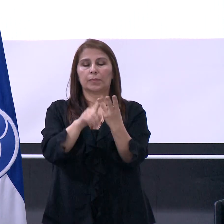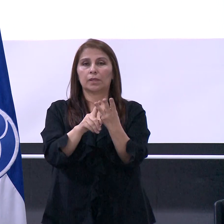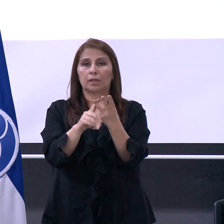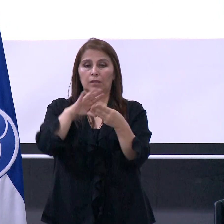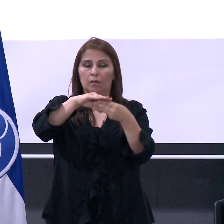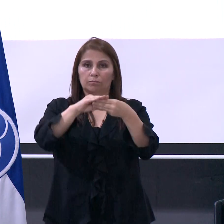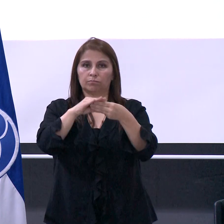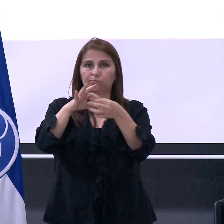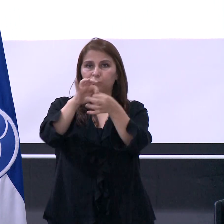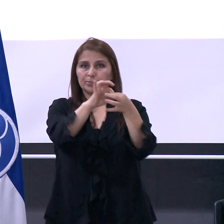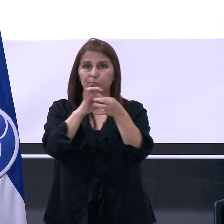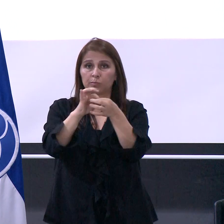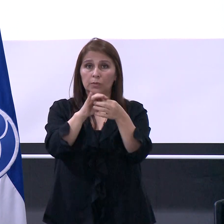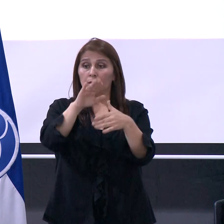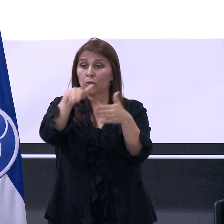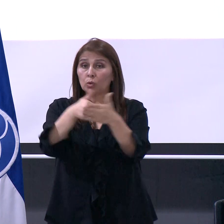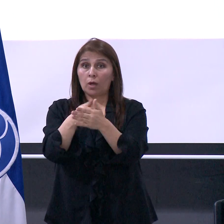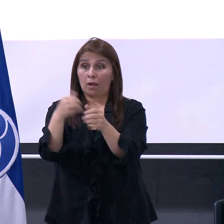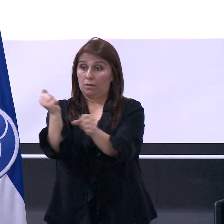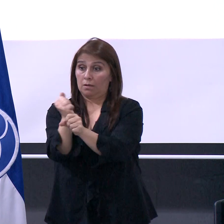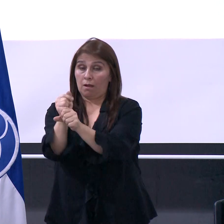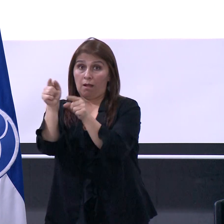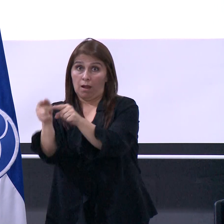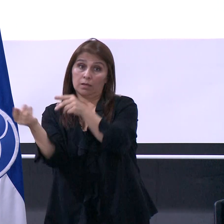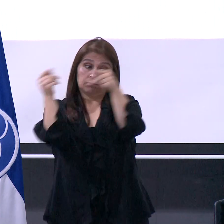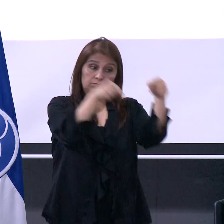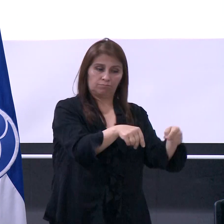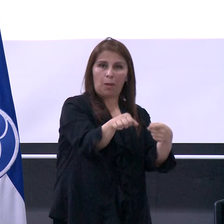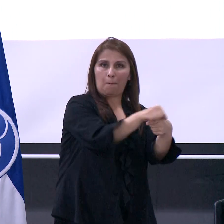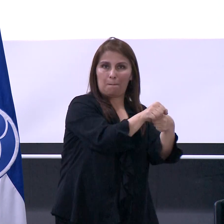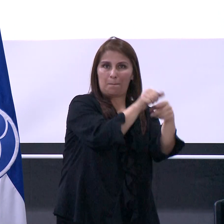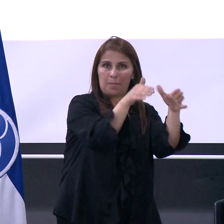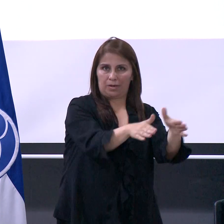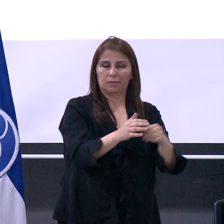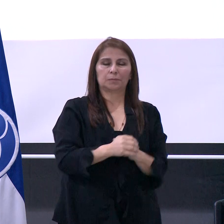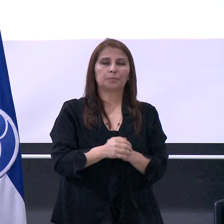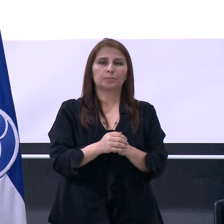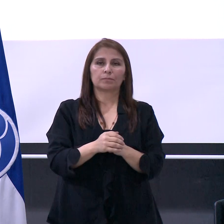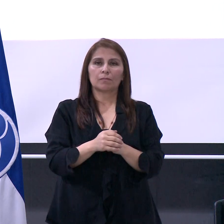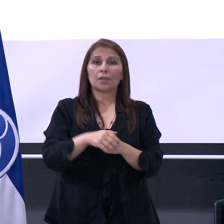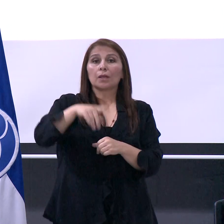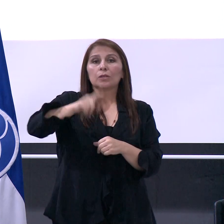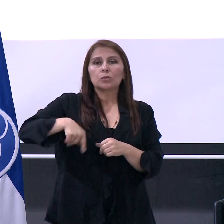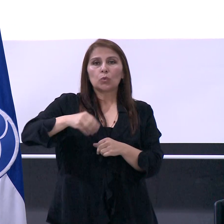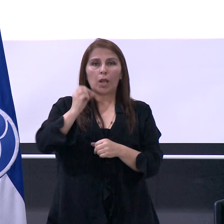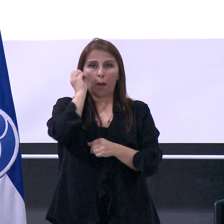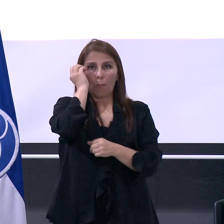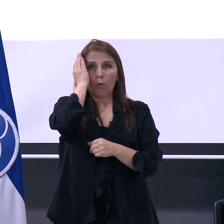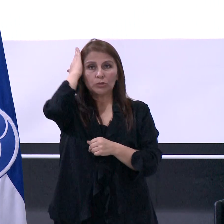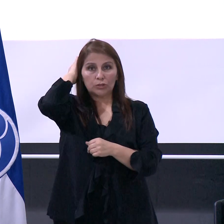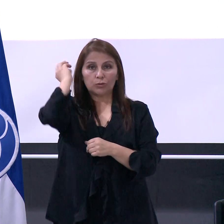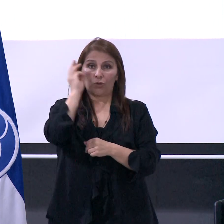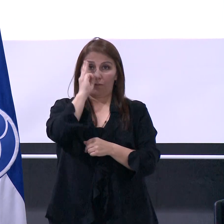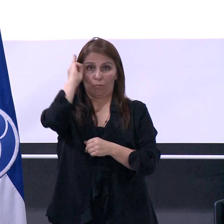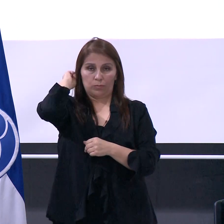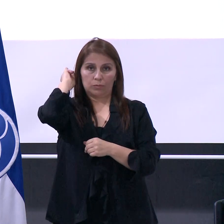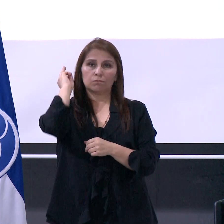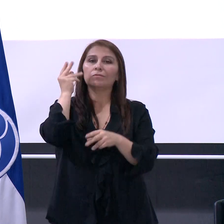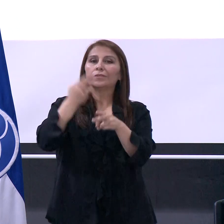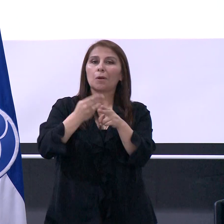espacio donde las normalistas realizaban sus prácticas la escuela montessori también llamado instituto de preescolar